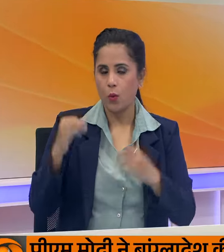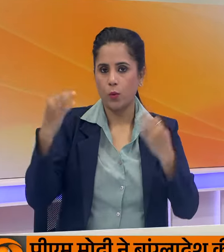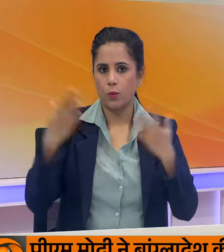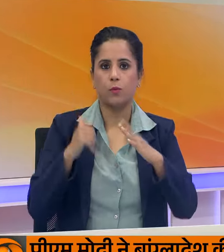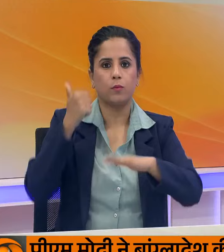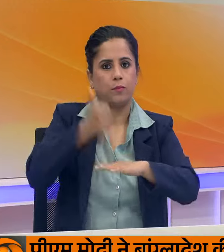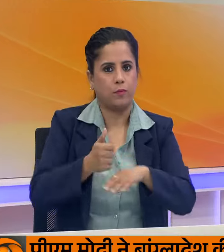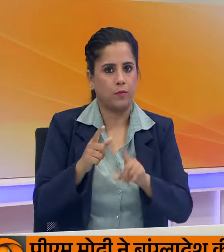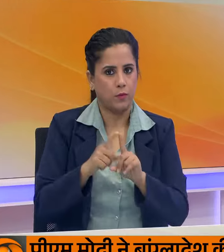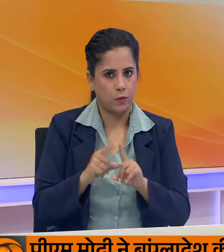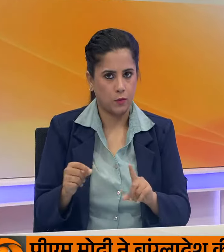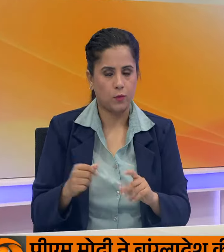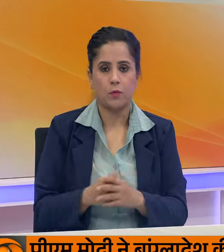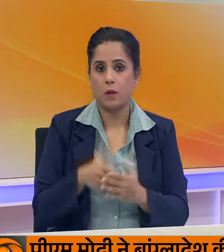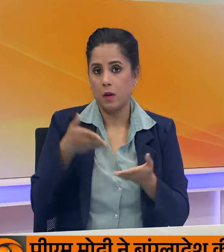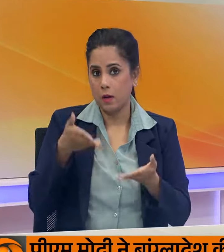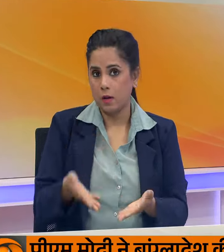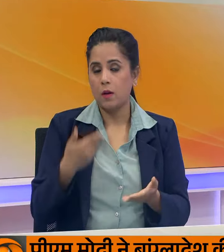ए